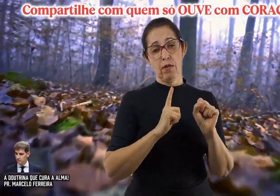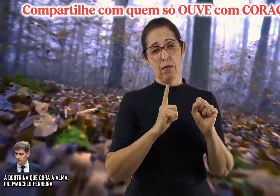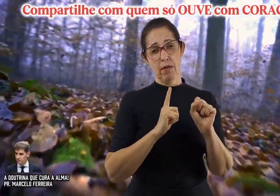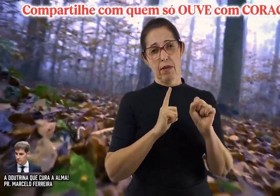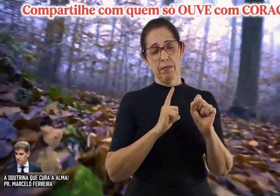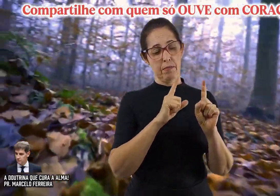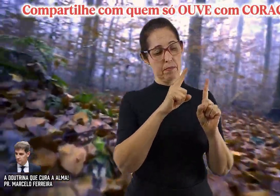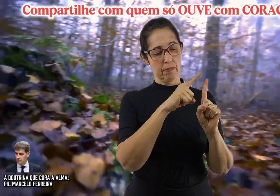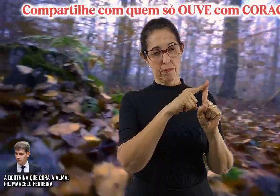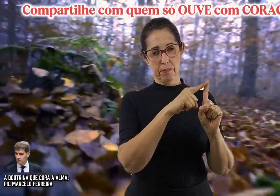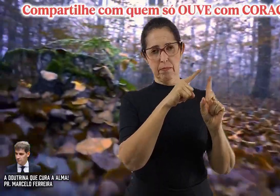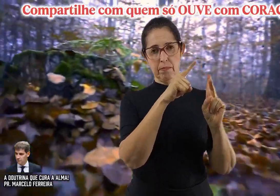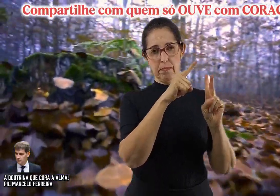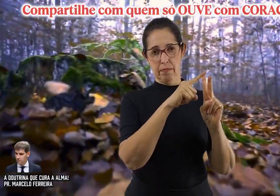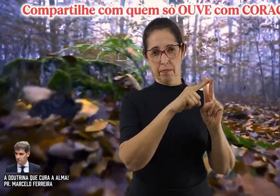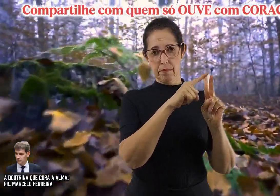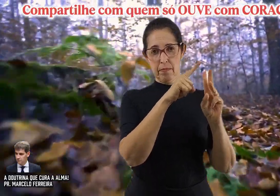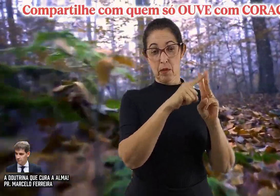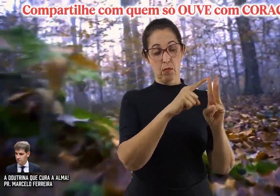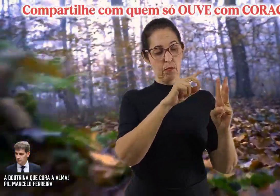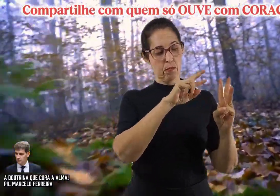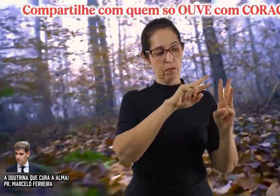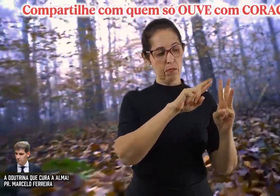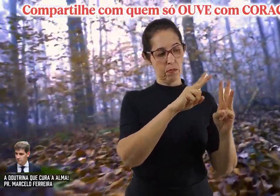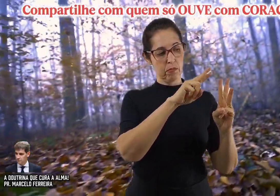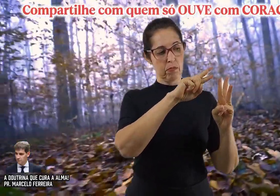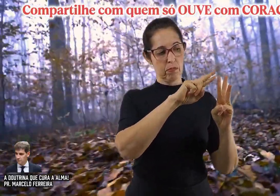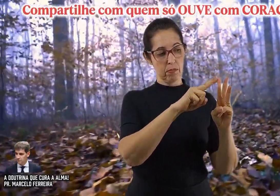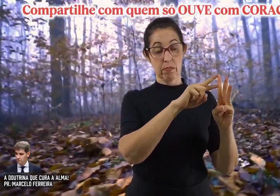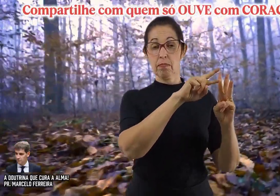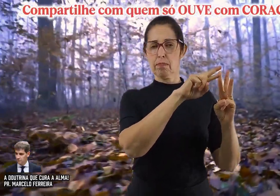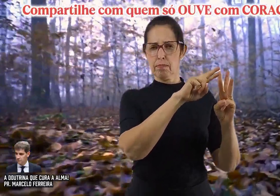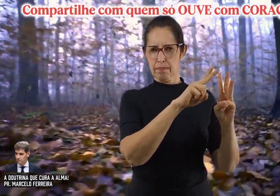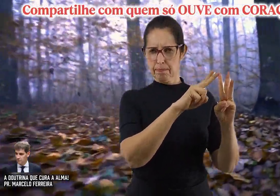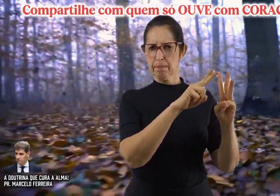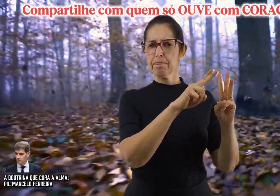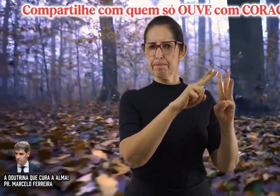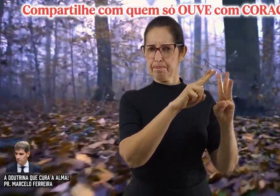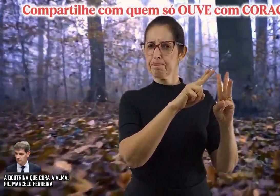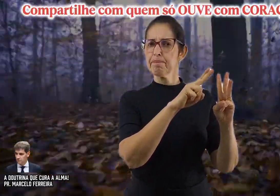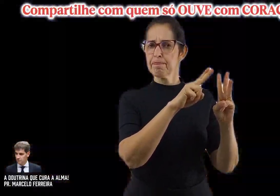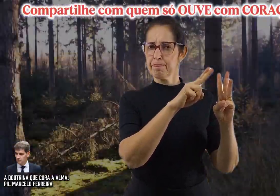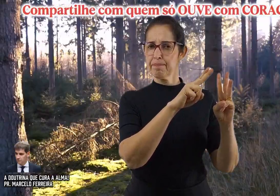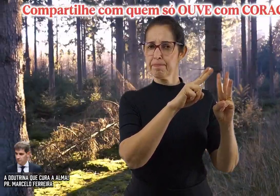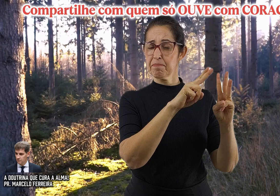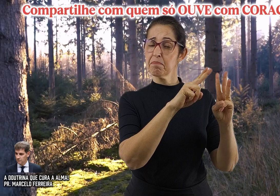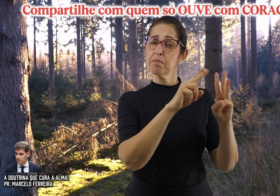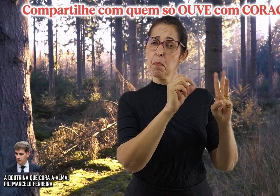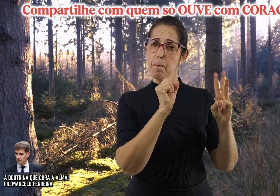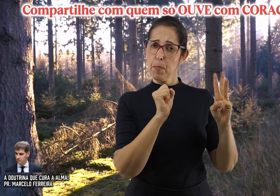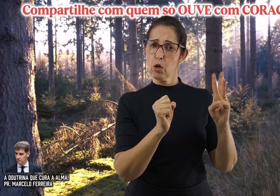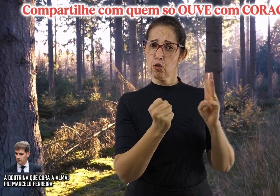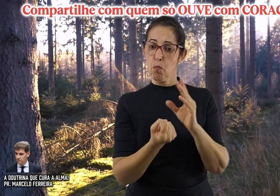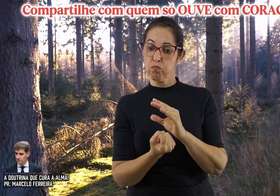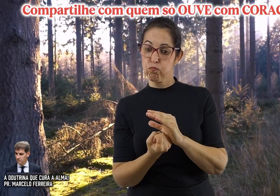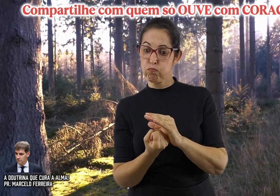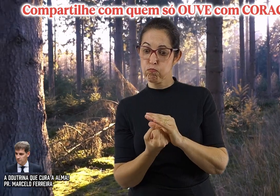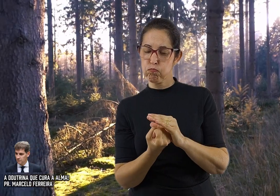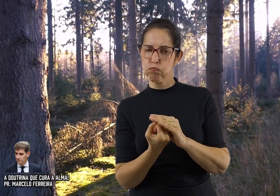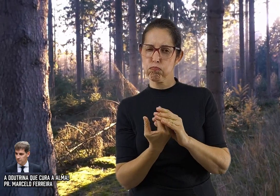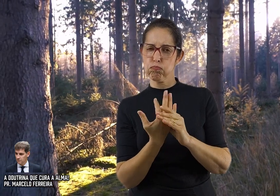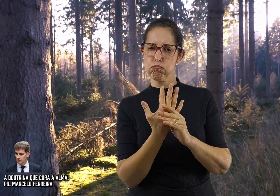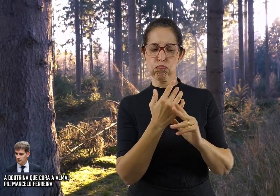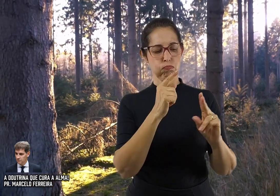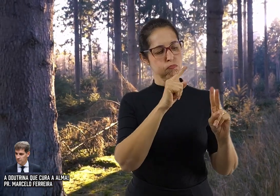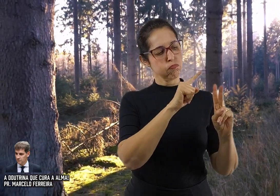origens diferentes. Uma doutrina, ela pode ter 3 fontes diferentes.